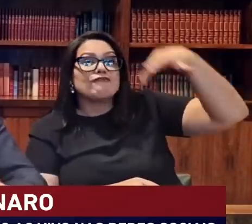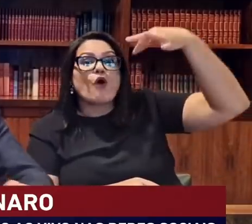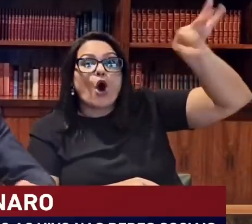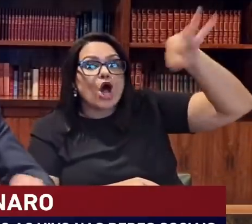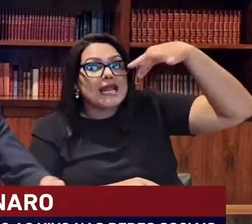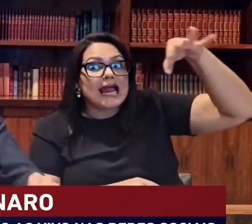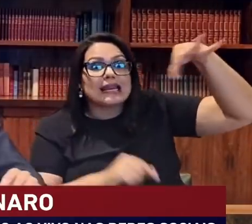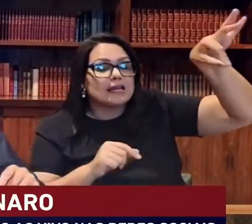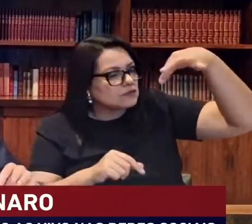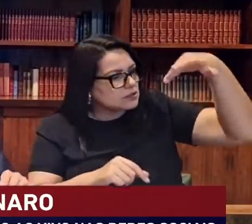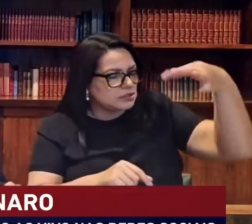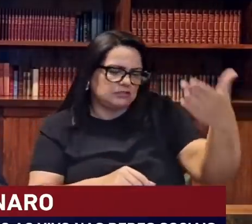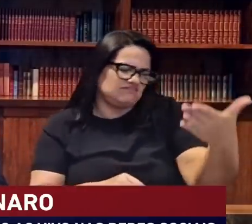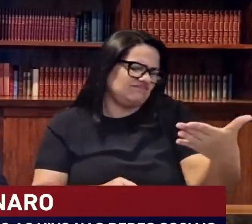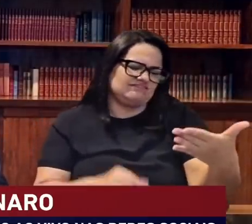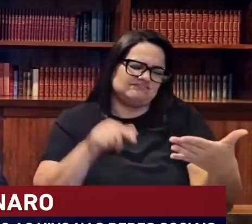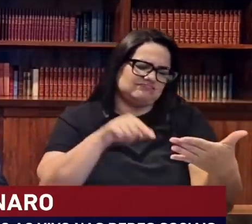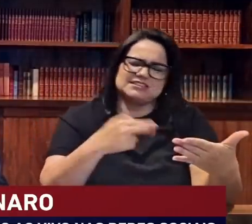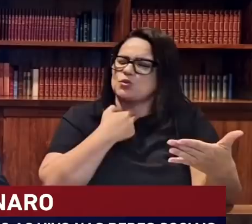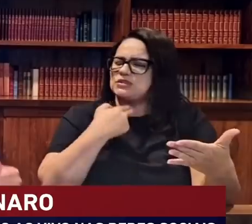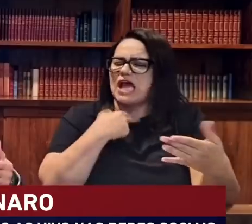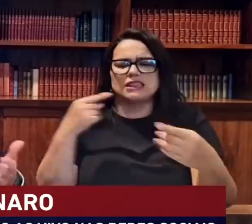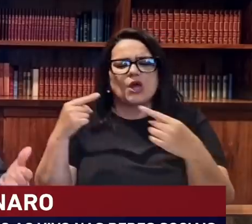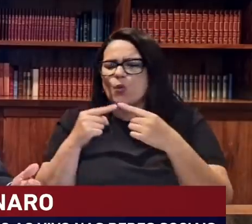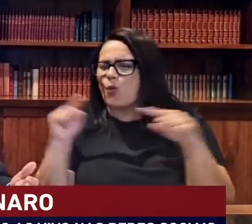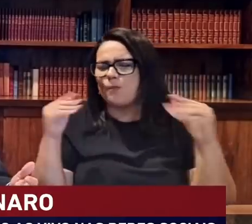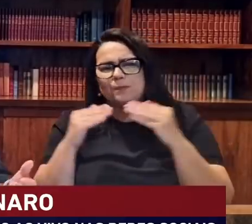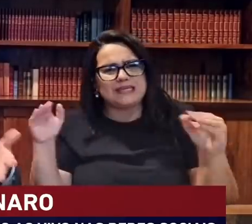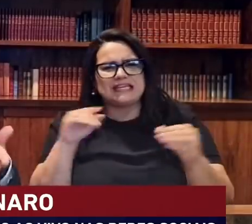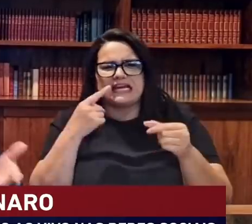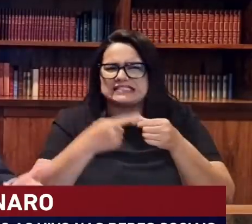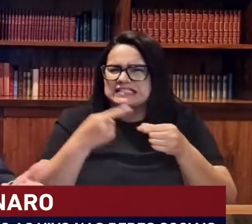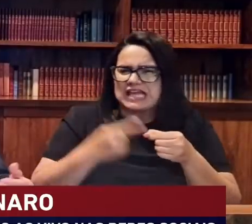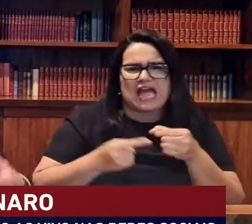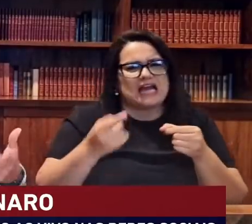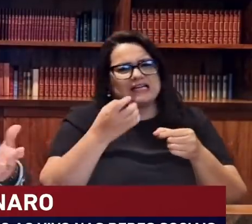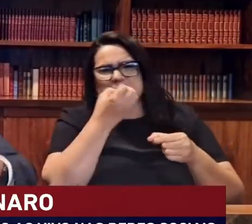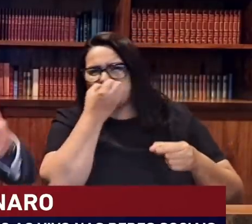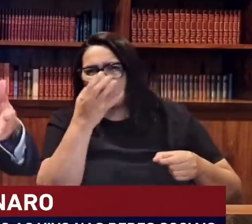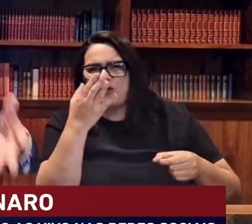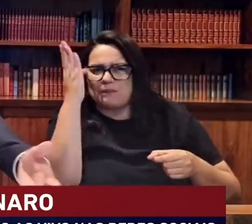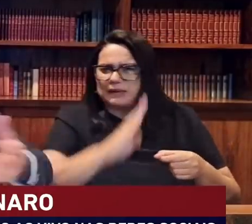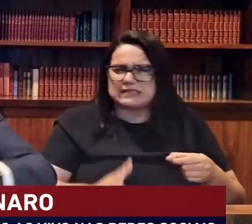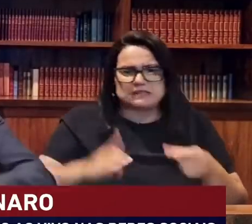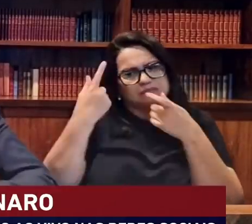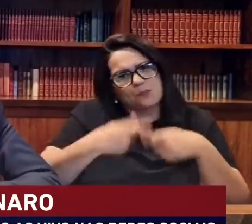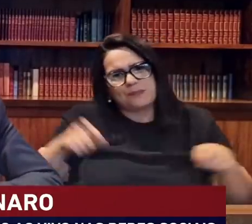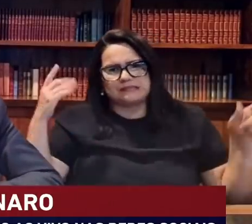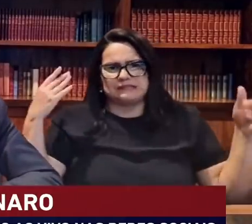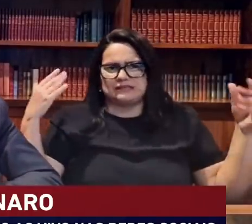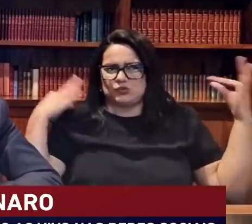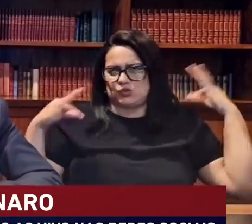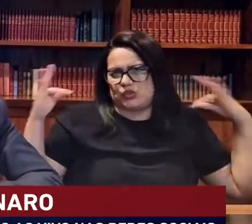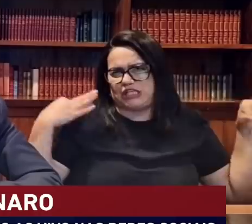lauda, dizendo que não caberia naquela cidade, não teria muito não seria bom para o Brasil, não seria lucrativo colocar